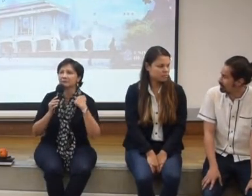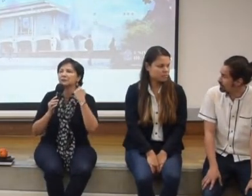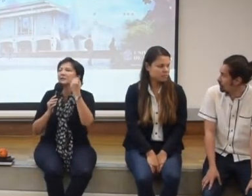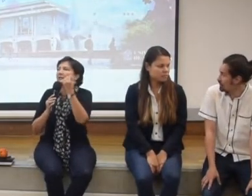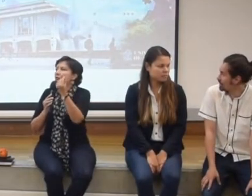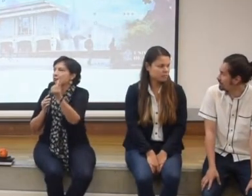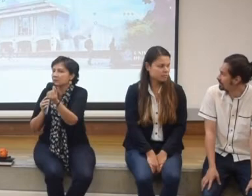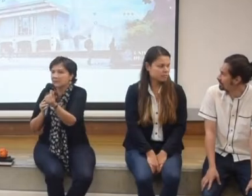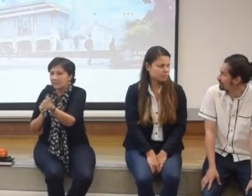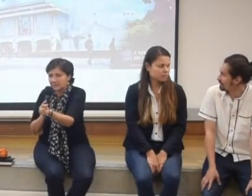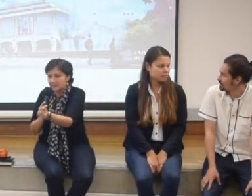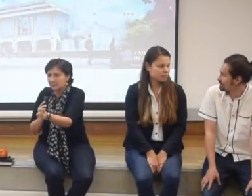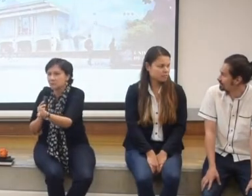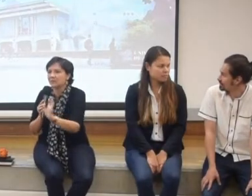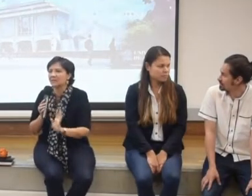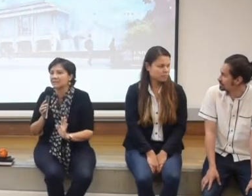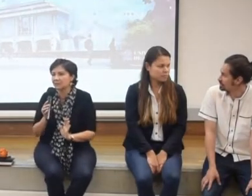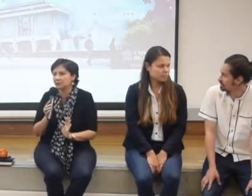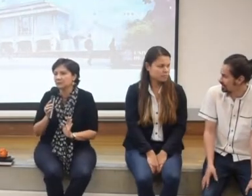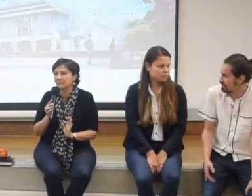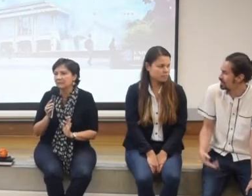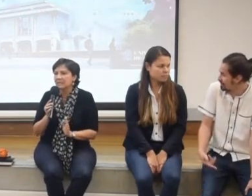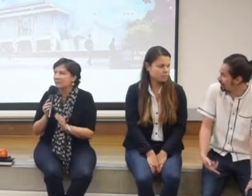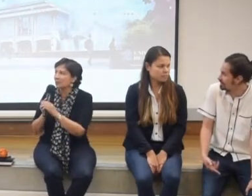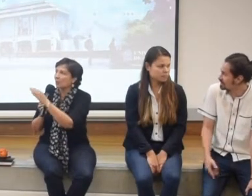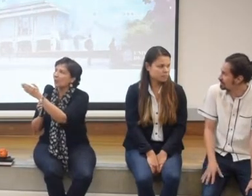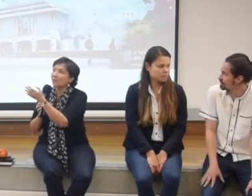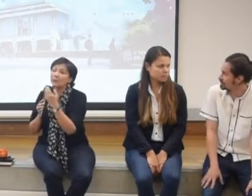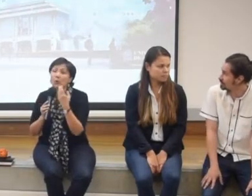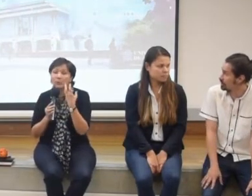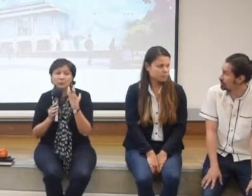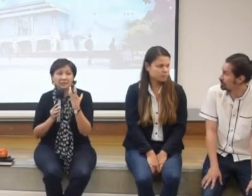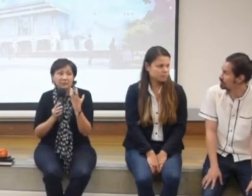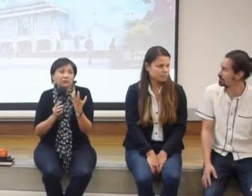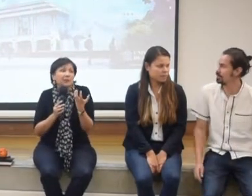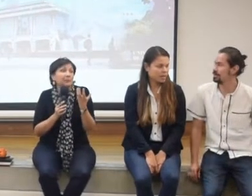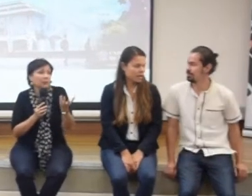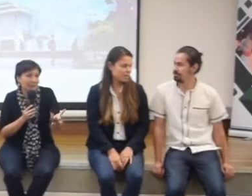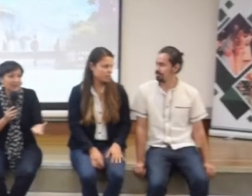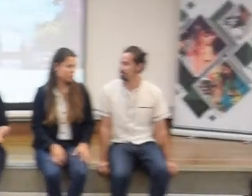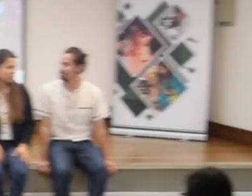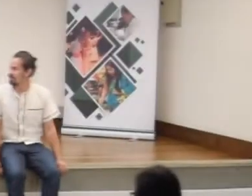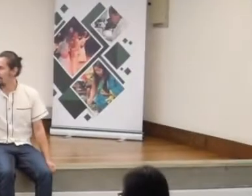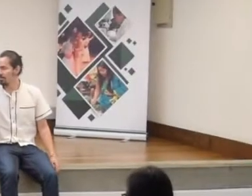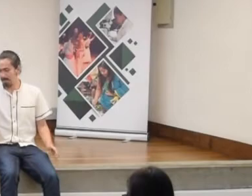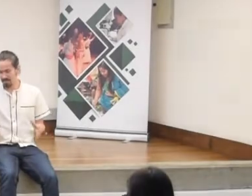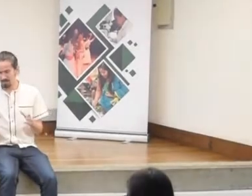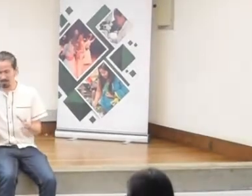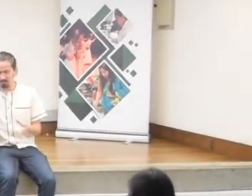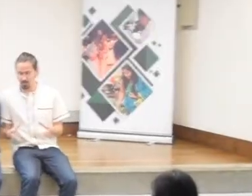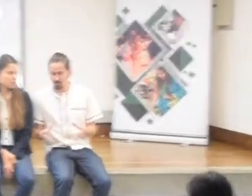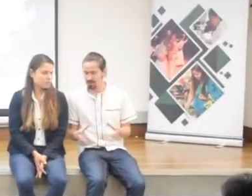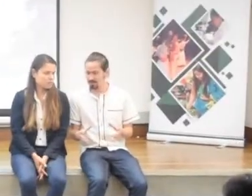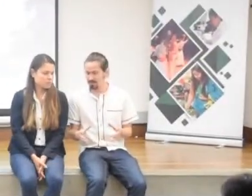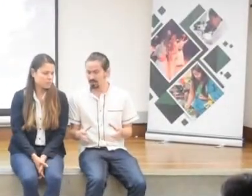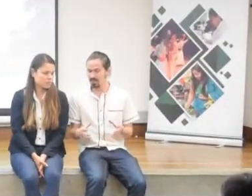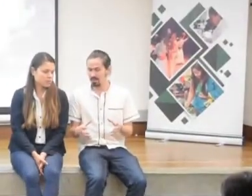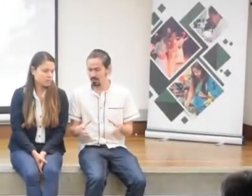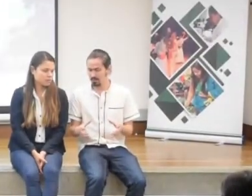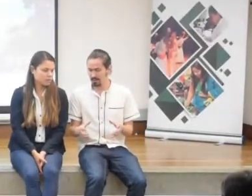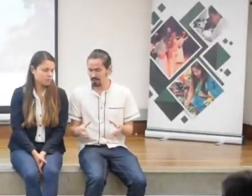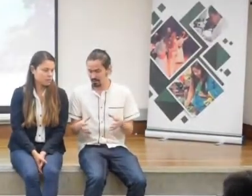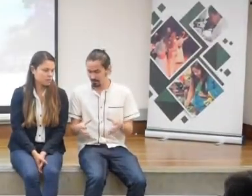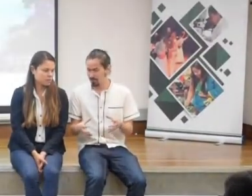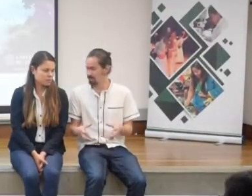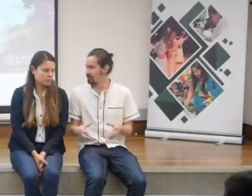sesión definimos qué hacemos para la segunda, pero como tenemos que programarnos los tiempos, es